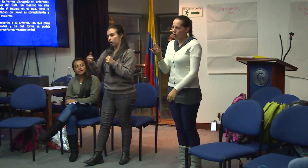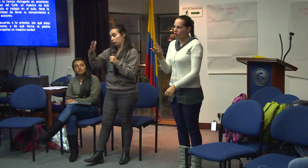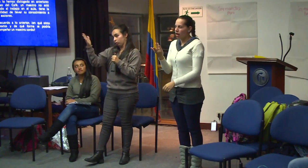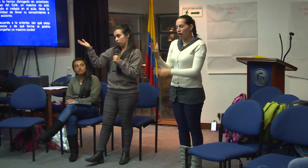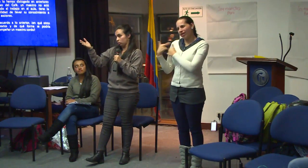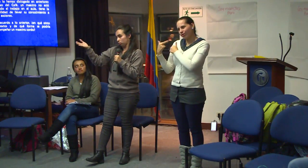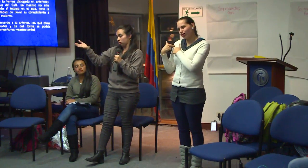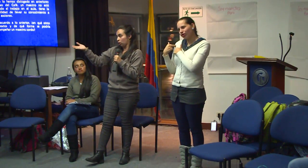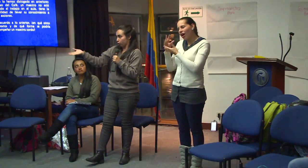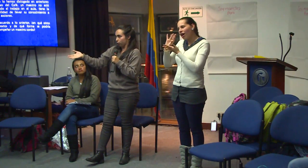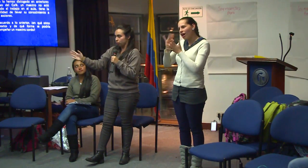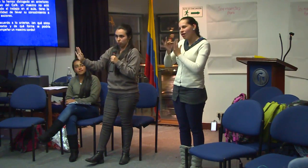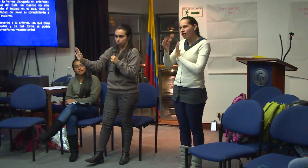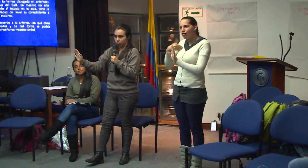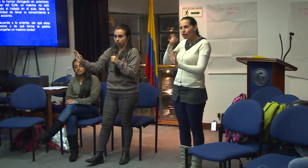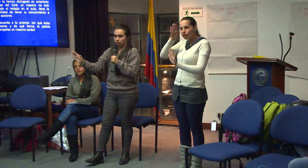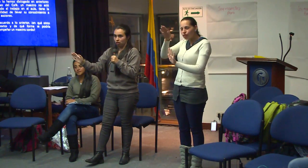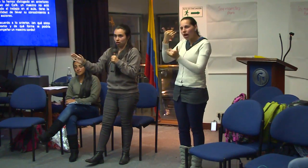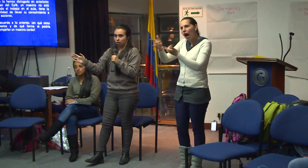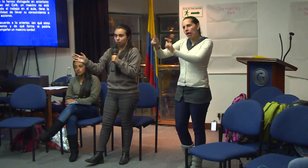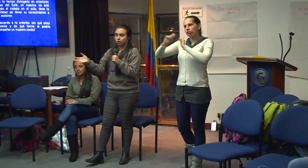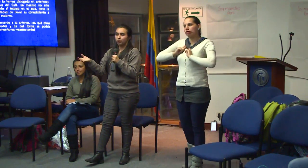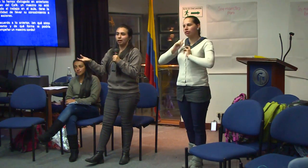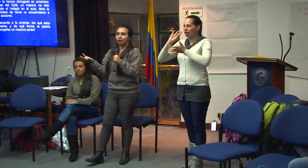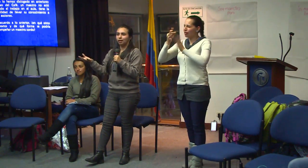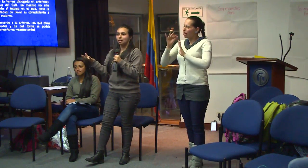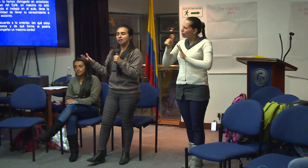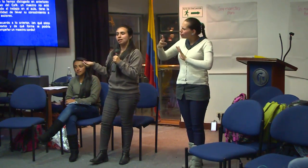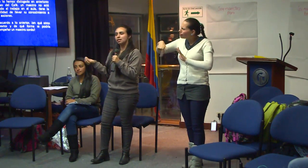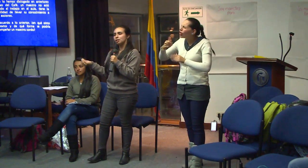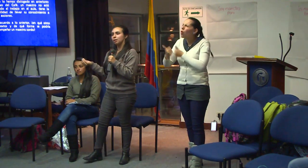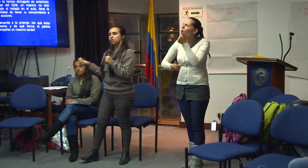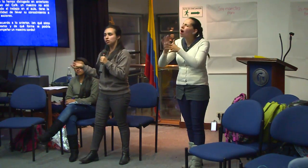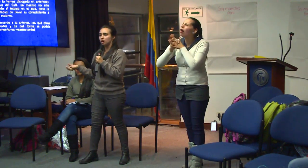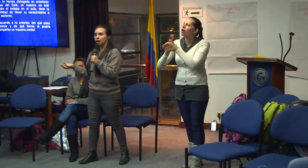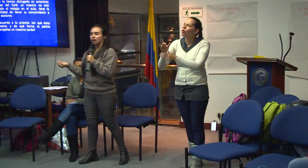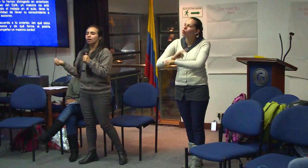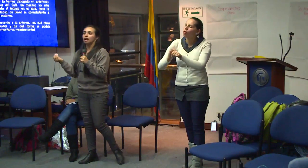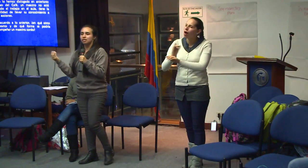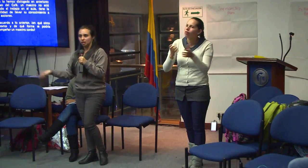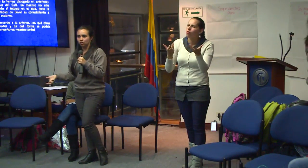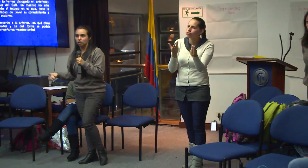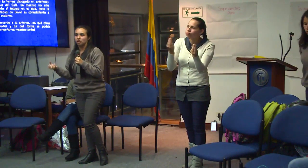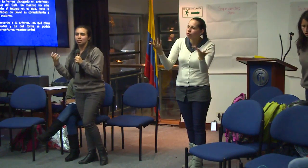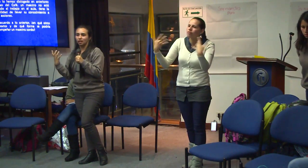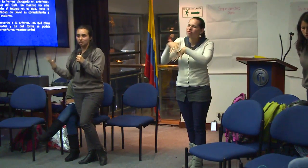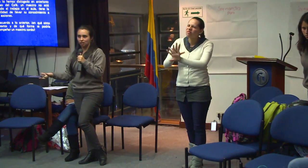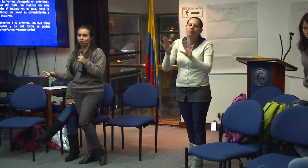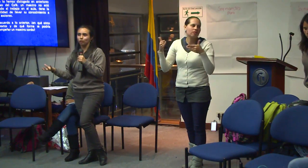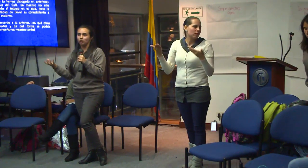café en un futuro? Pues porque la idea es que este espacio siga creciendo, se siga enriqueciendo y